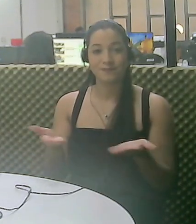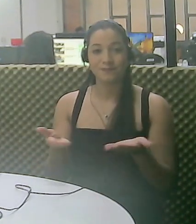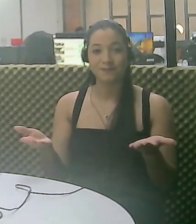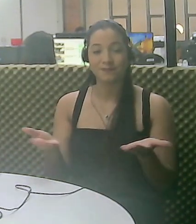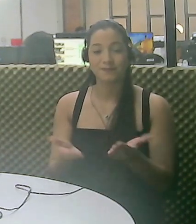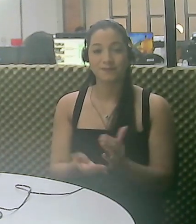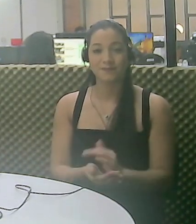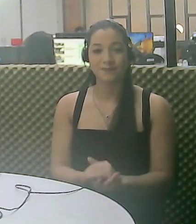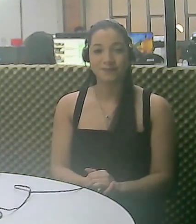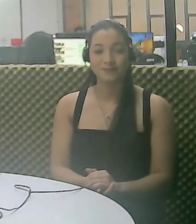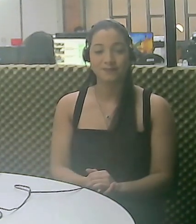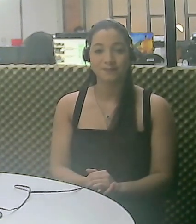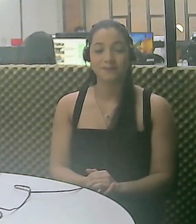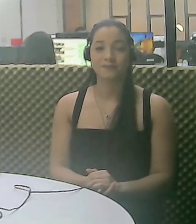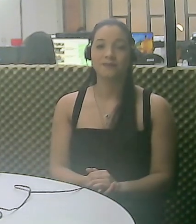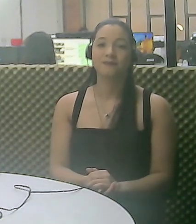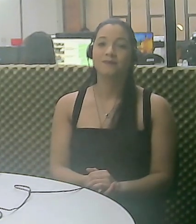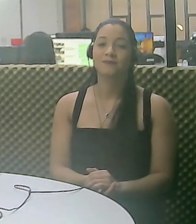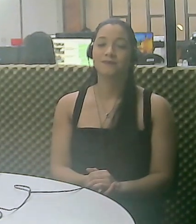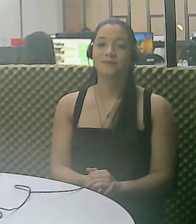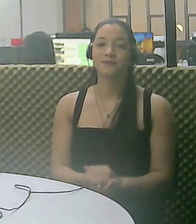hoje.